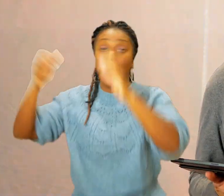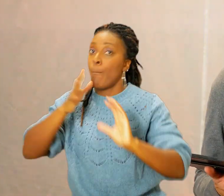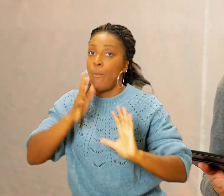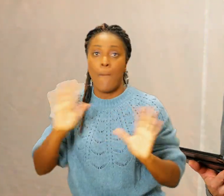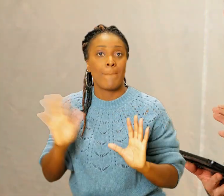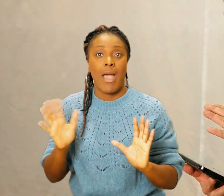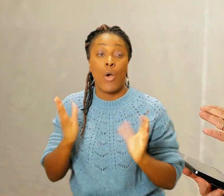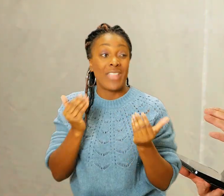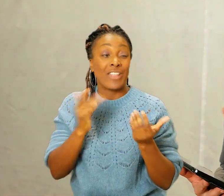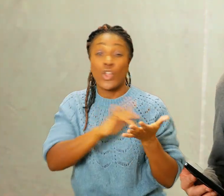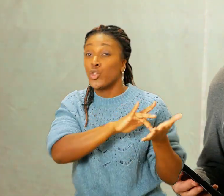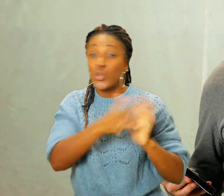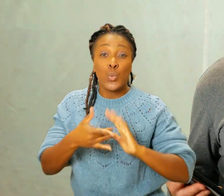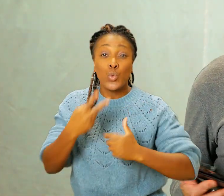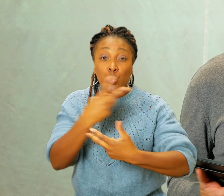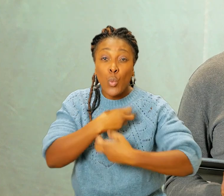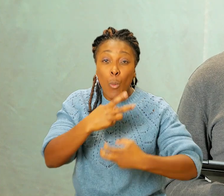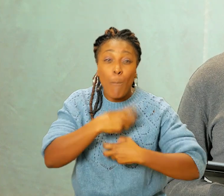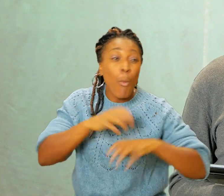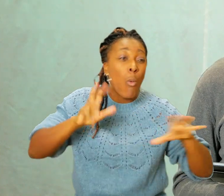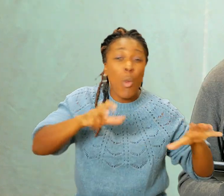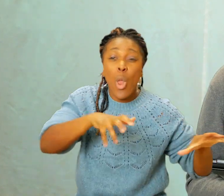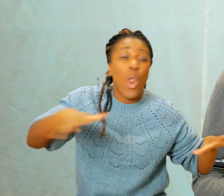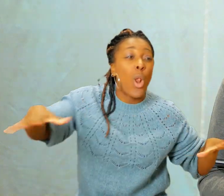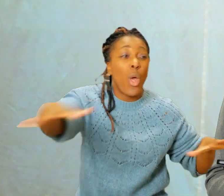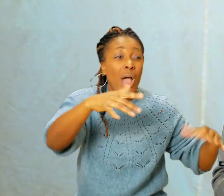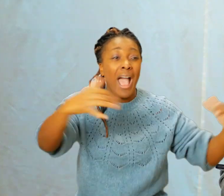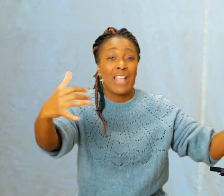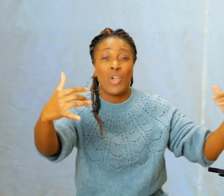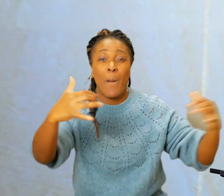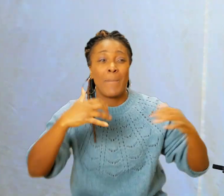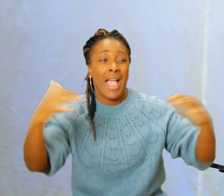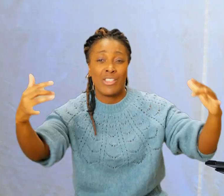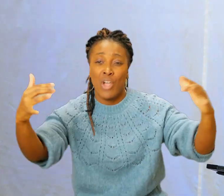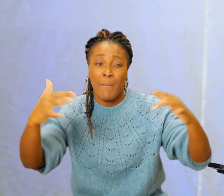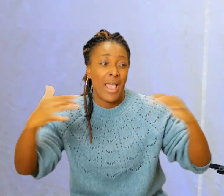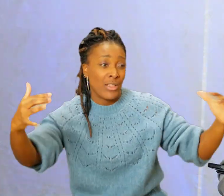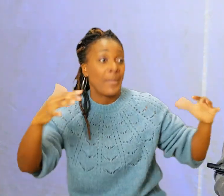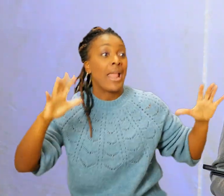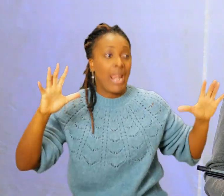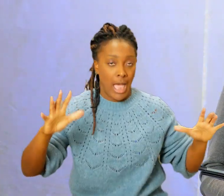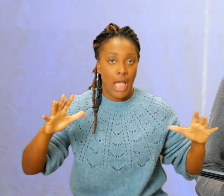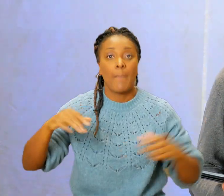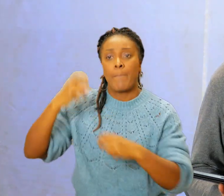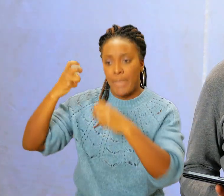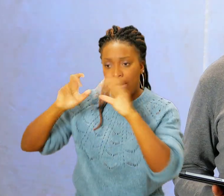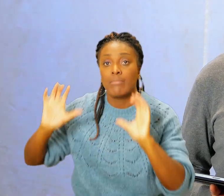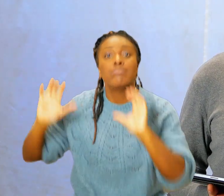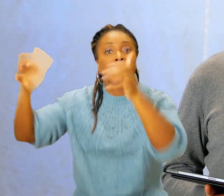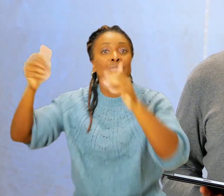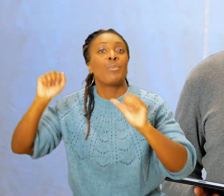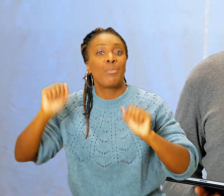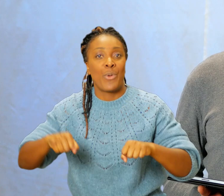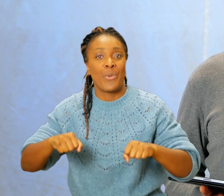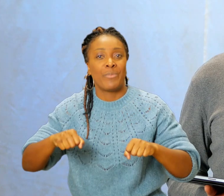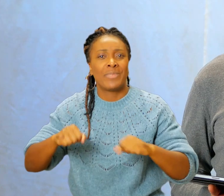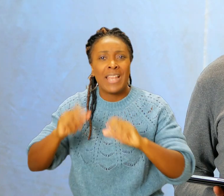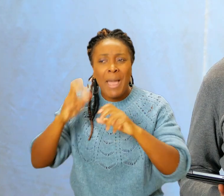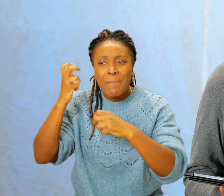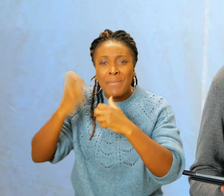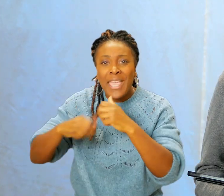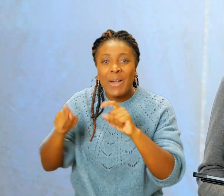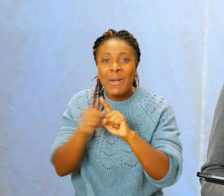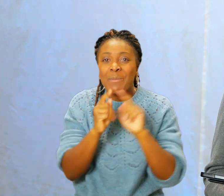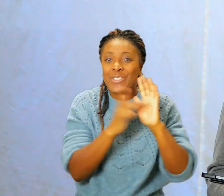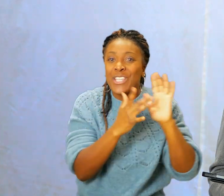puits avant que tous les troupeaux soient rassemblés. Cette grande pierre nous fait penser à